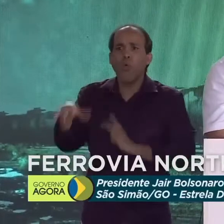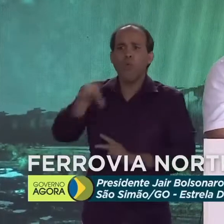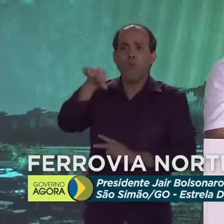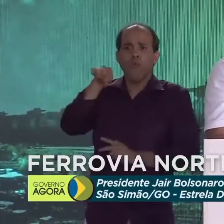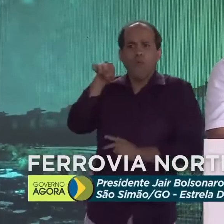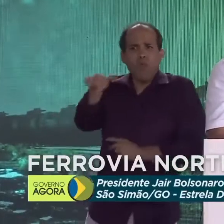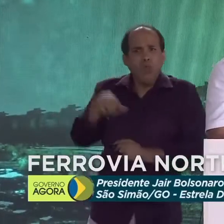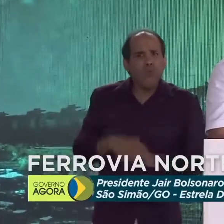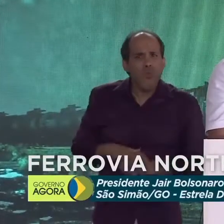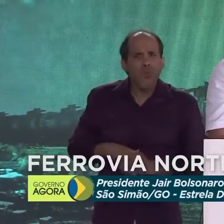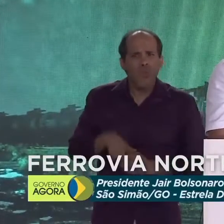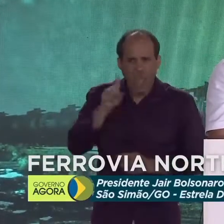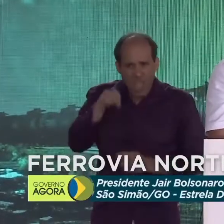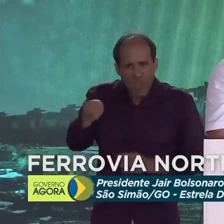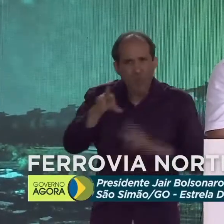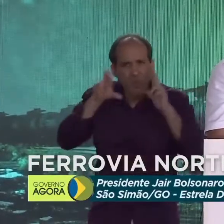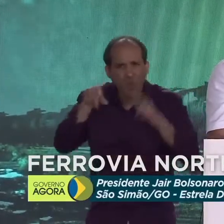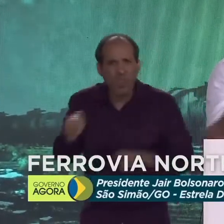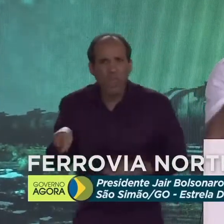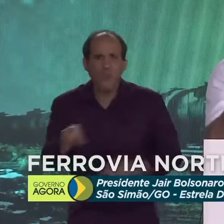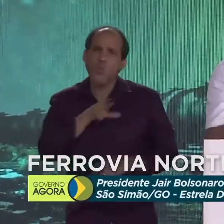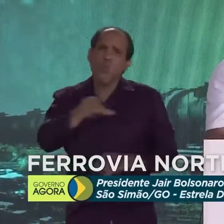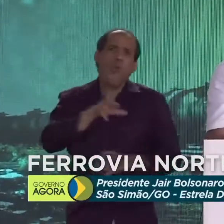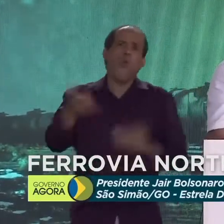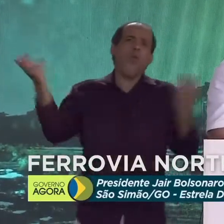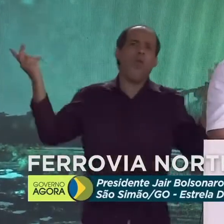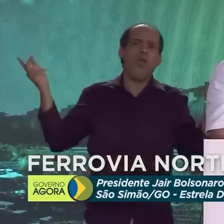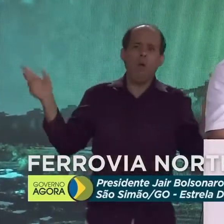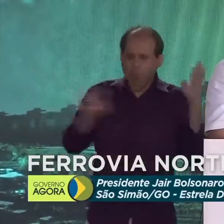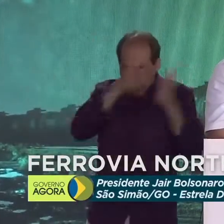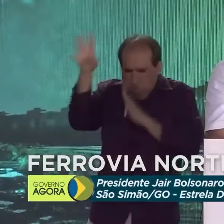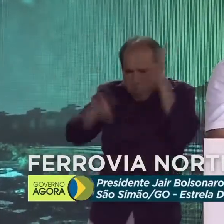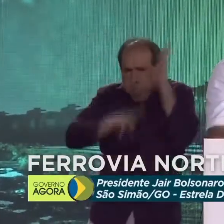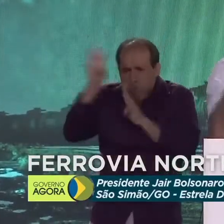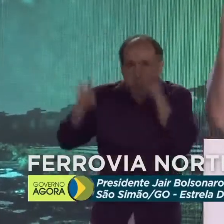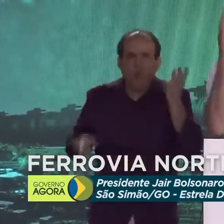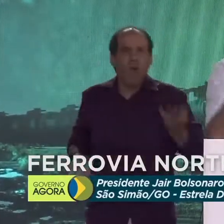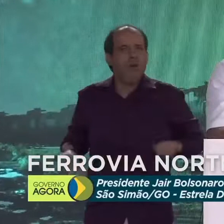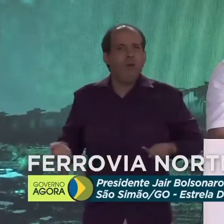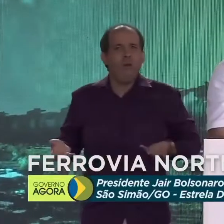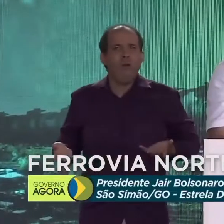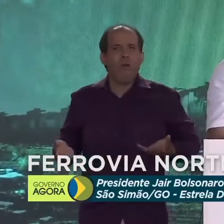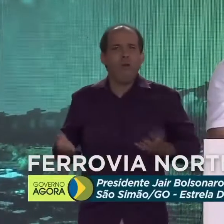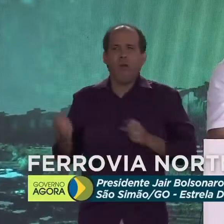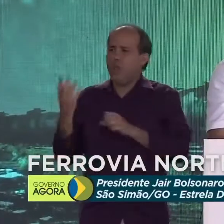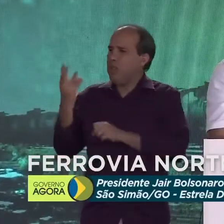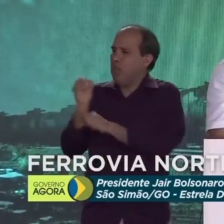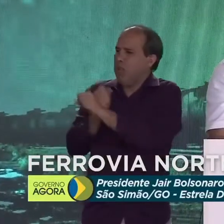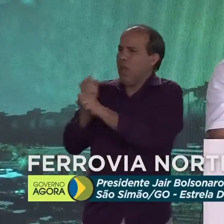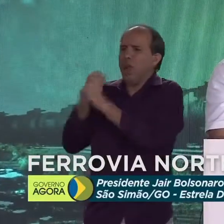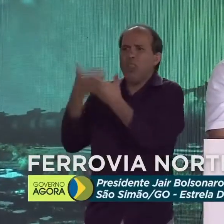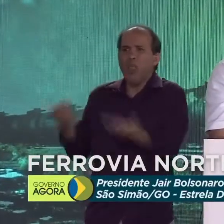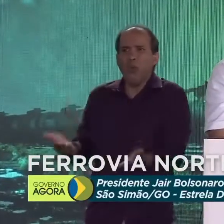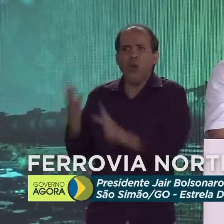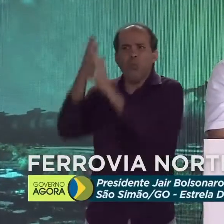com responsabilidade? Tudo deturpado ao longo dos últimos 30